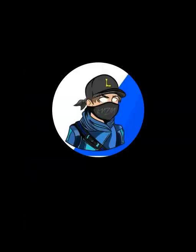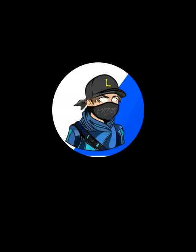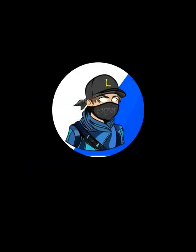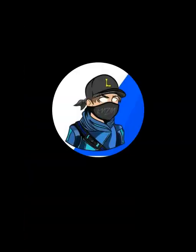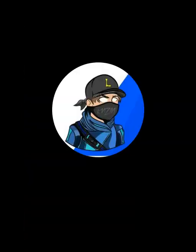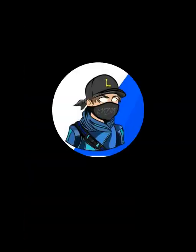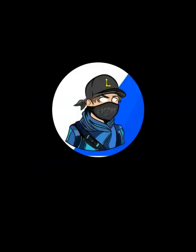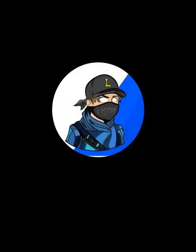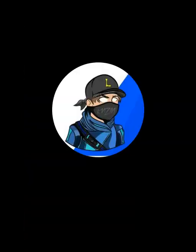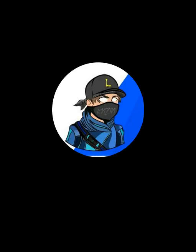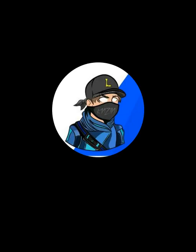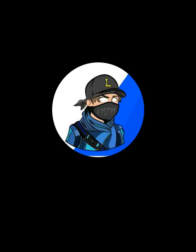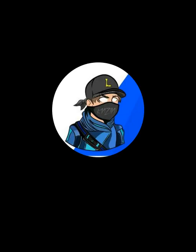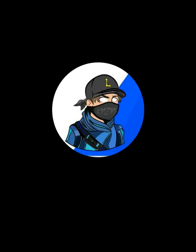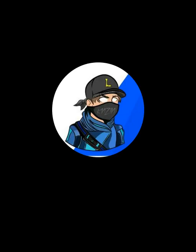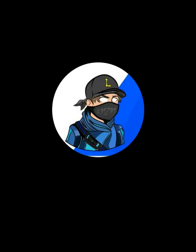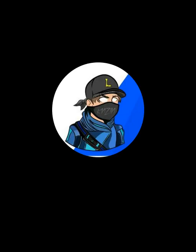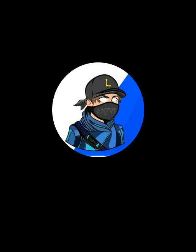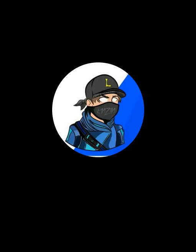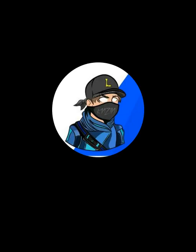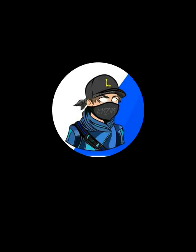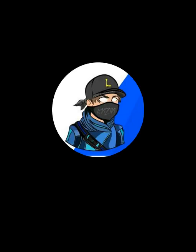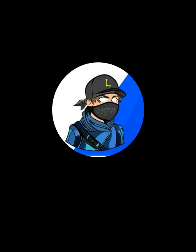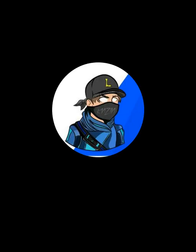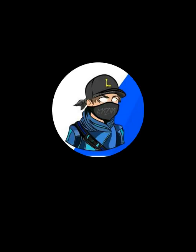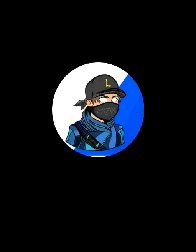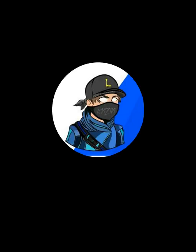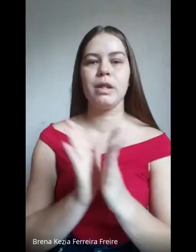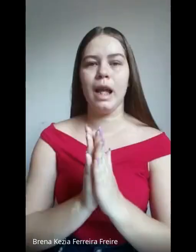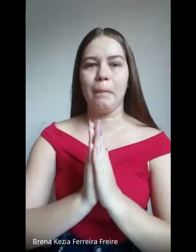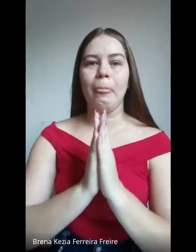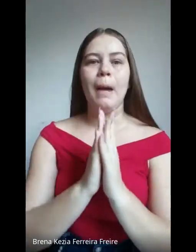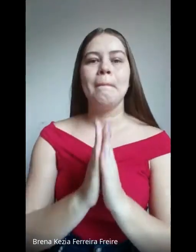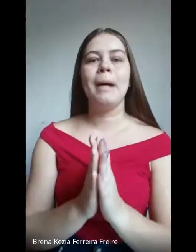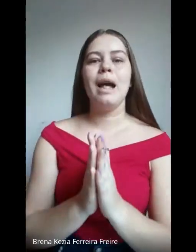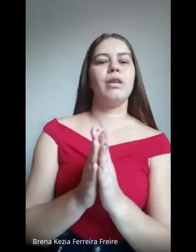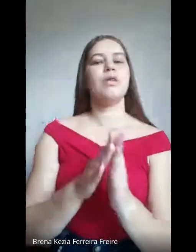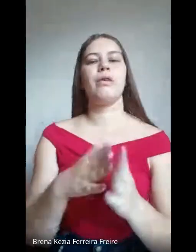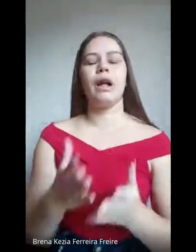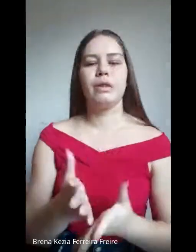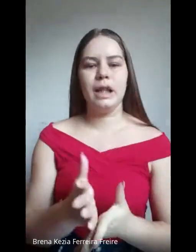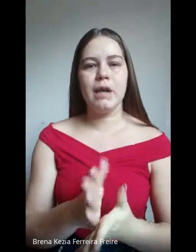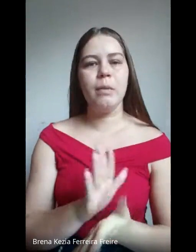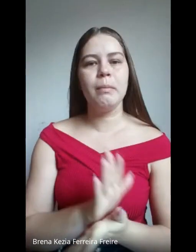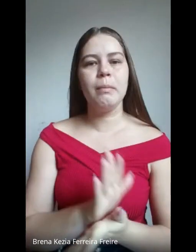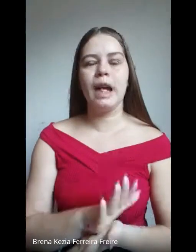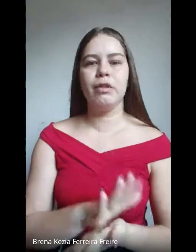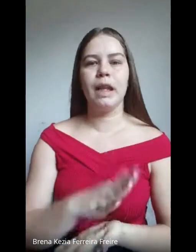lá para mandar foto, para compartilhar pelo mural. Vamos lá. Mas eu não sei o que aconteceu. Eu mandei a atividade como